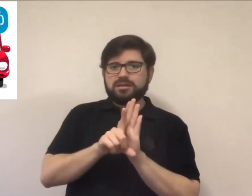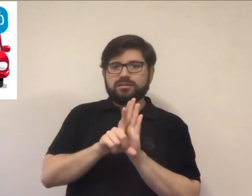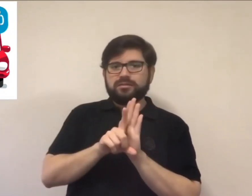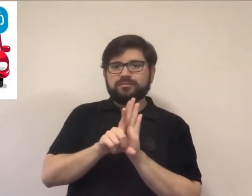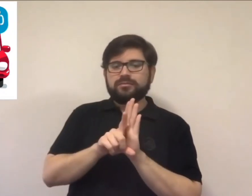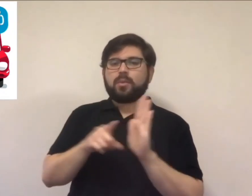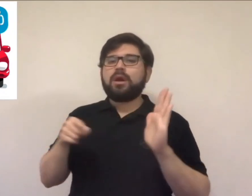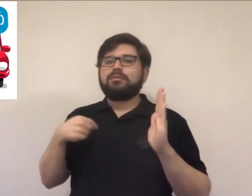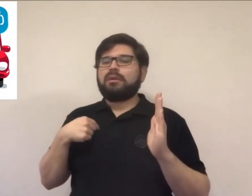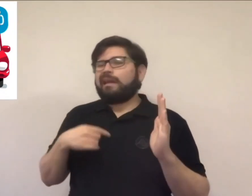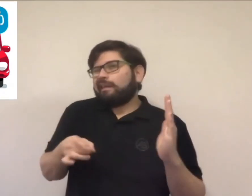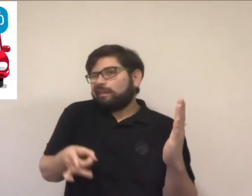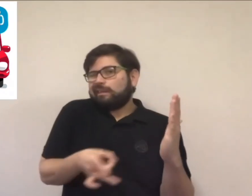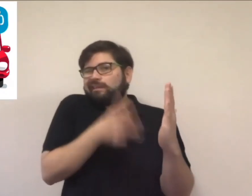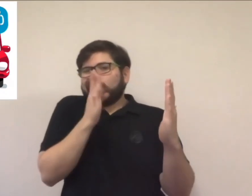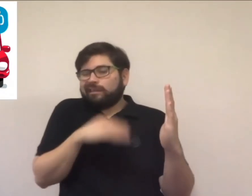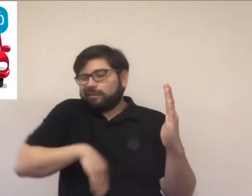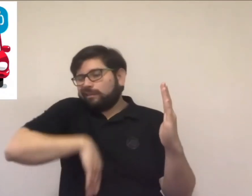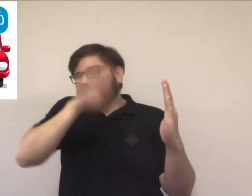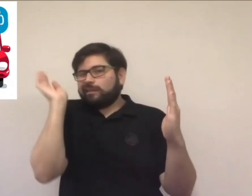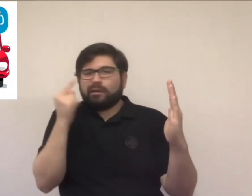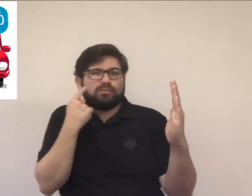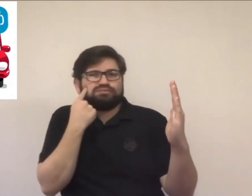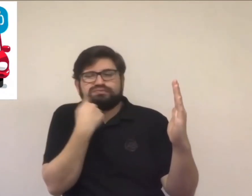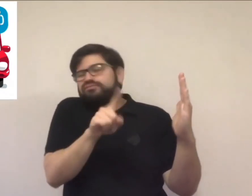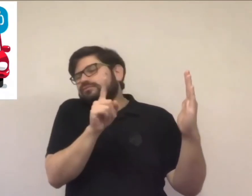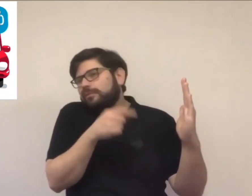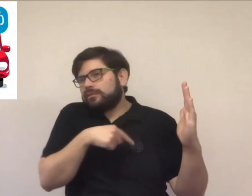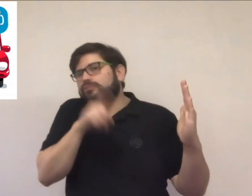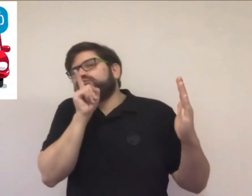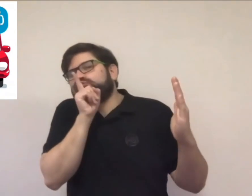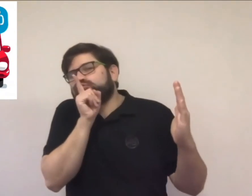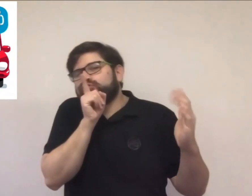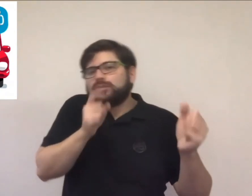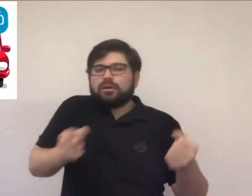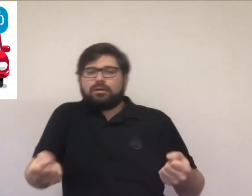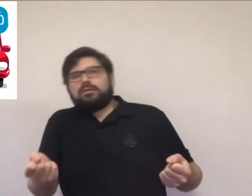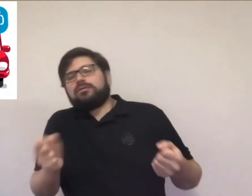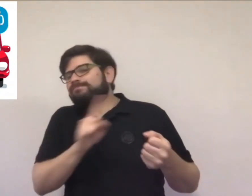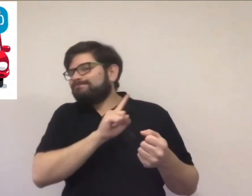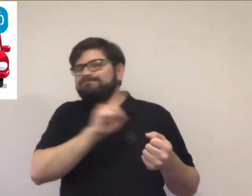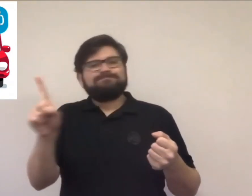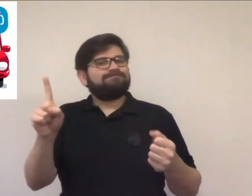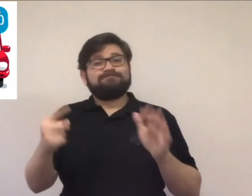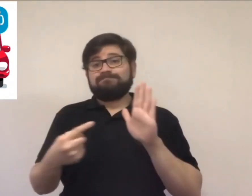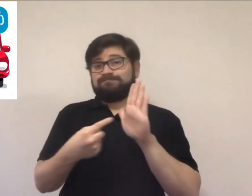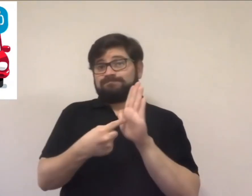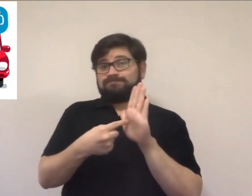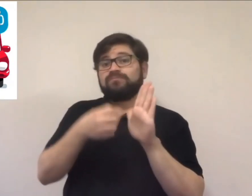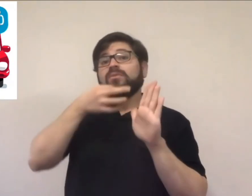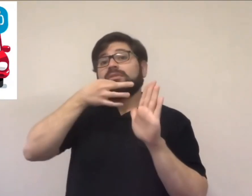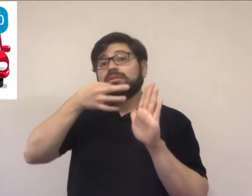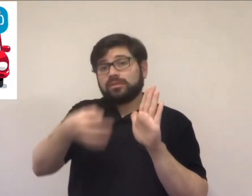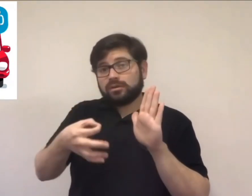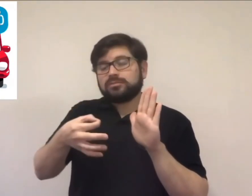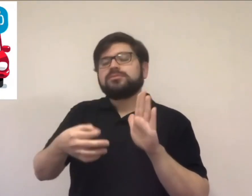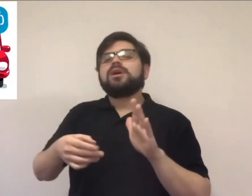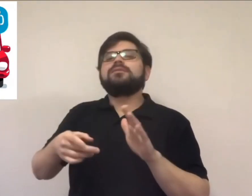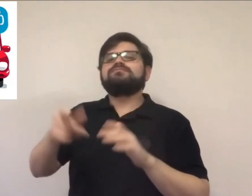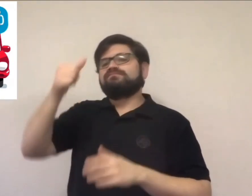prohibido. Ah, pero si yo no hago caso a la ley y lo hago igual, no, eso está mal. La